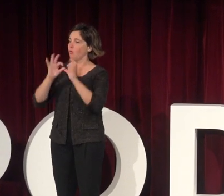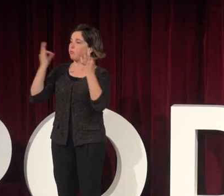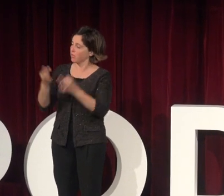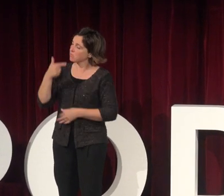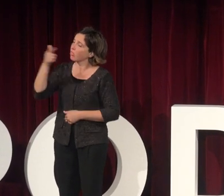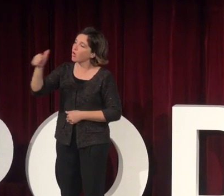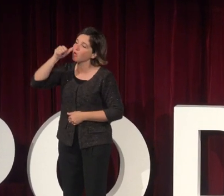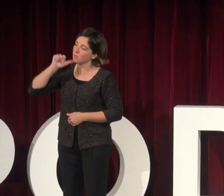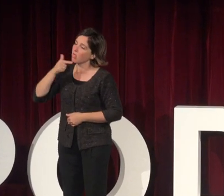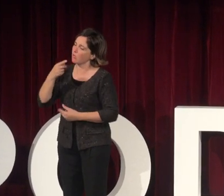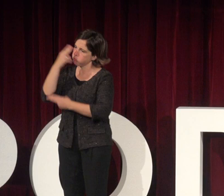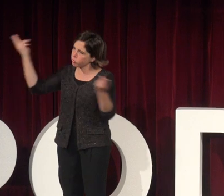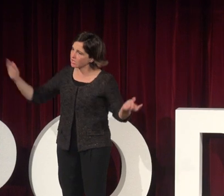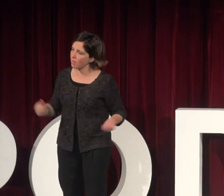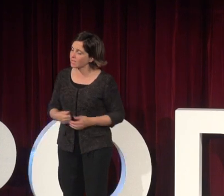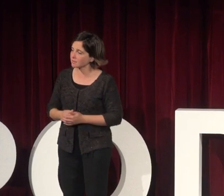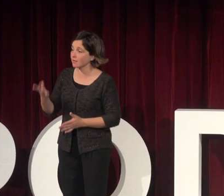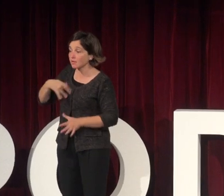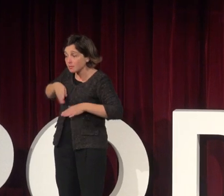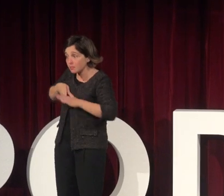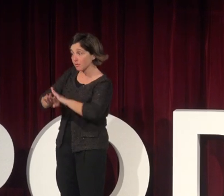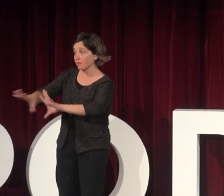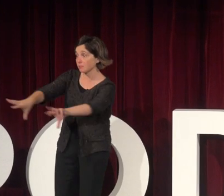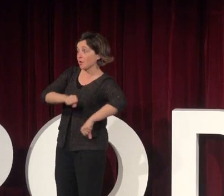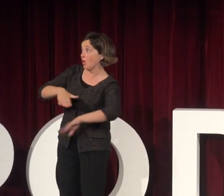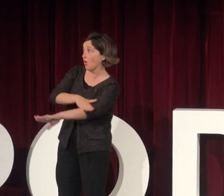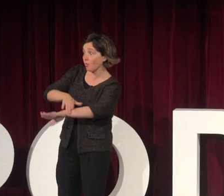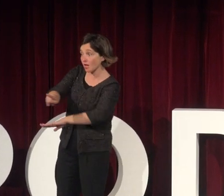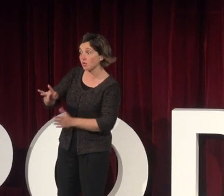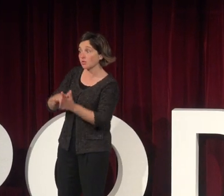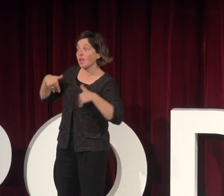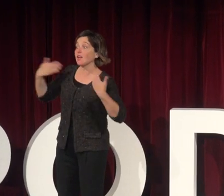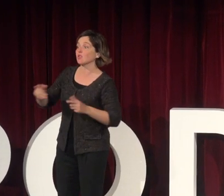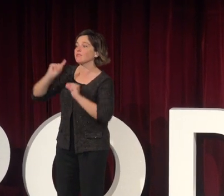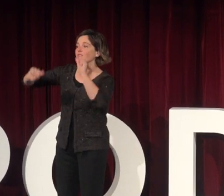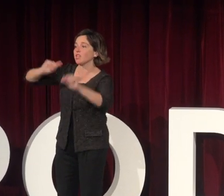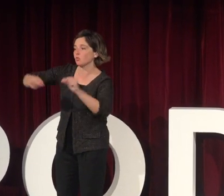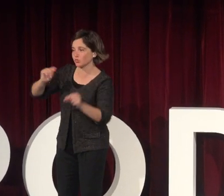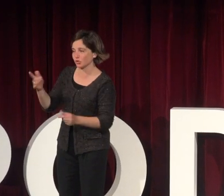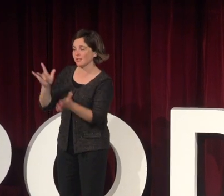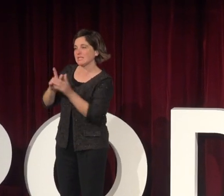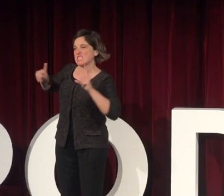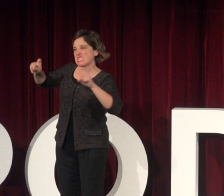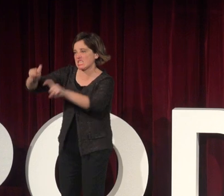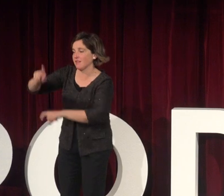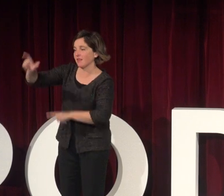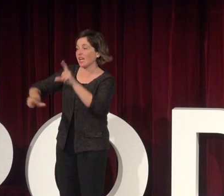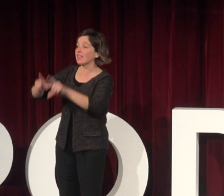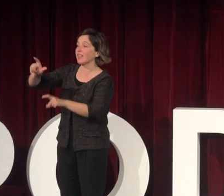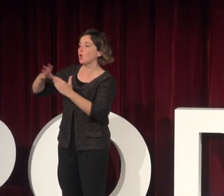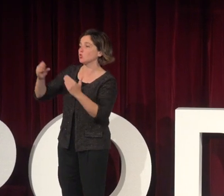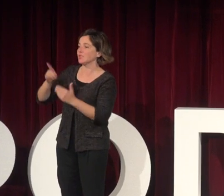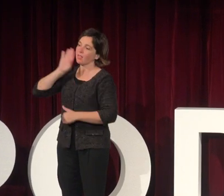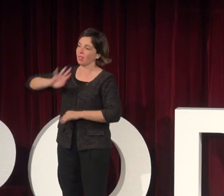Eso fue lo que pasó, porque si nosotros entrábamos a gobernar, entonces los parásitos, los corruptos, los que utilizan las